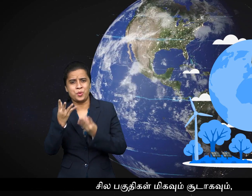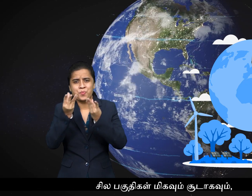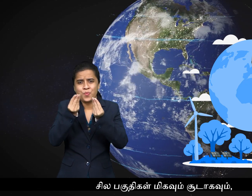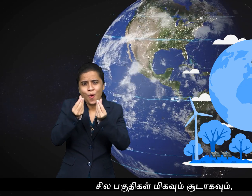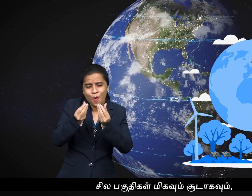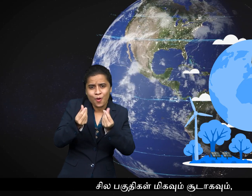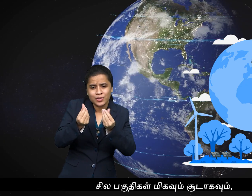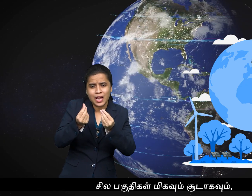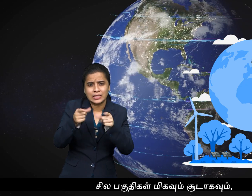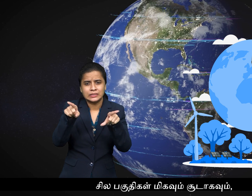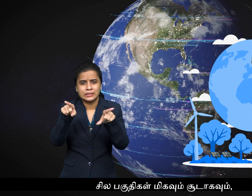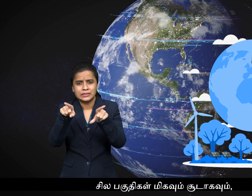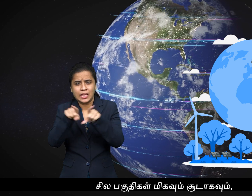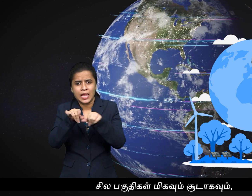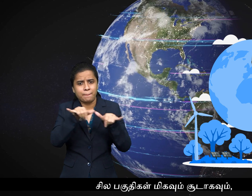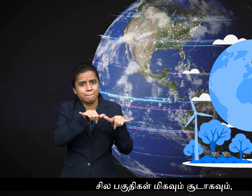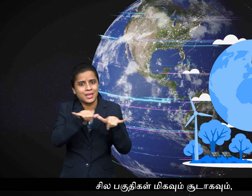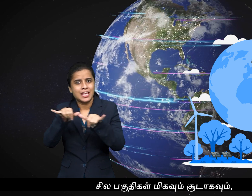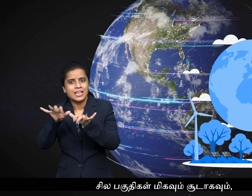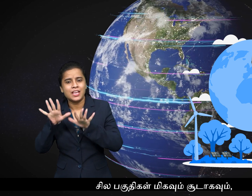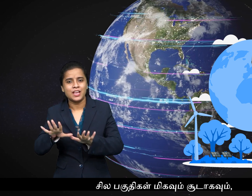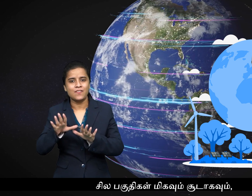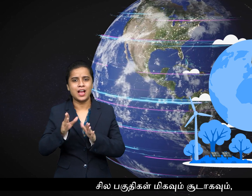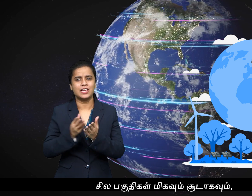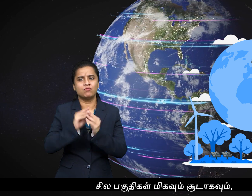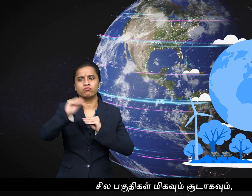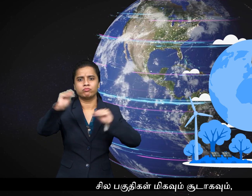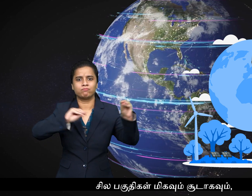பூமியின் சில பகுதிகள் மிகவும் சூடாகவும்